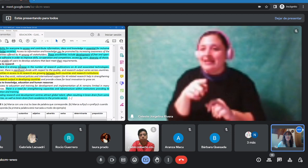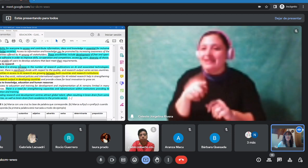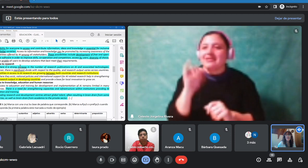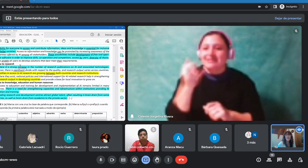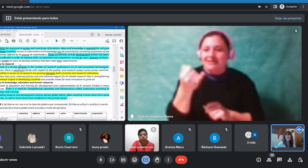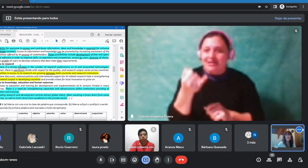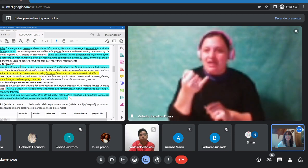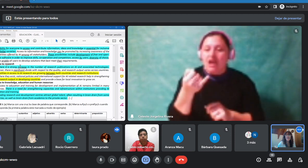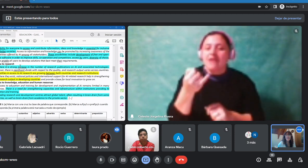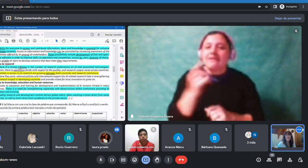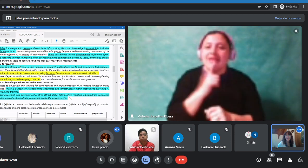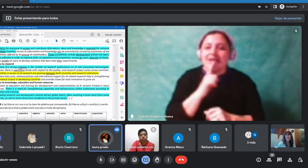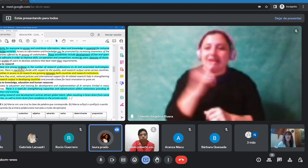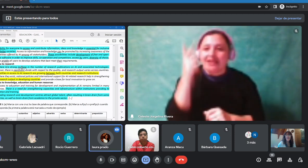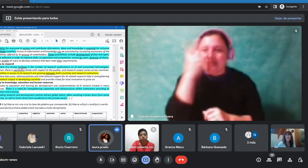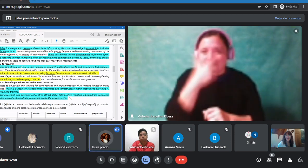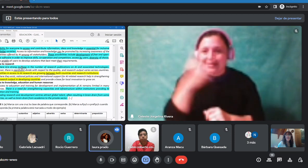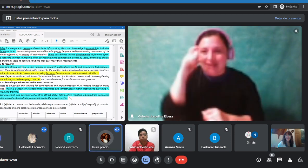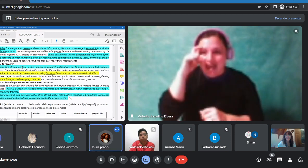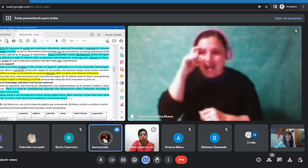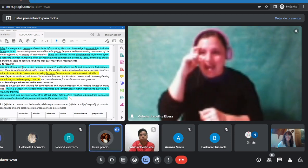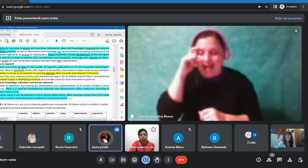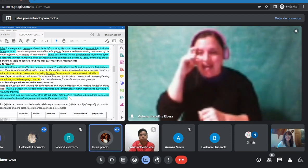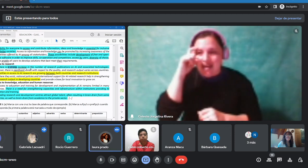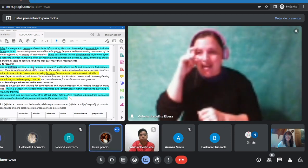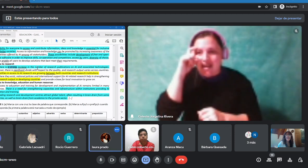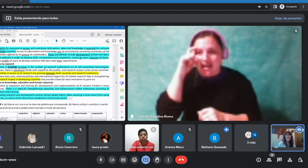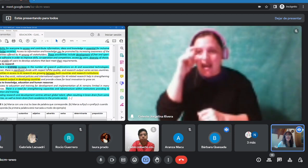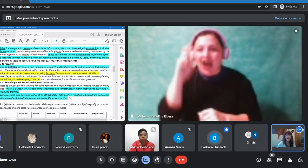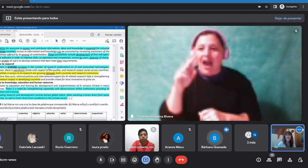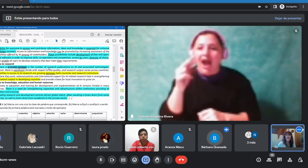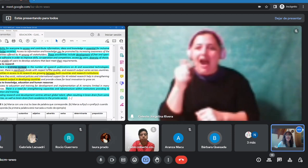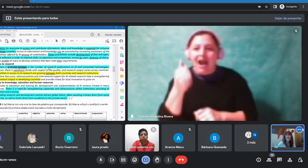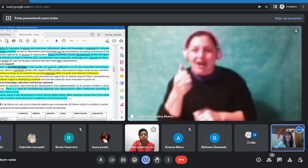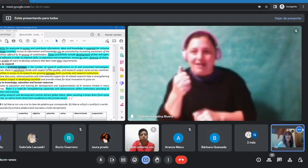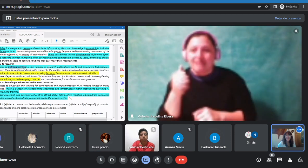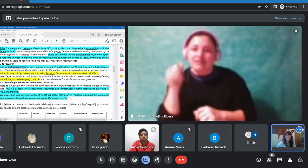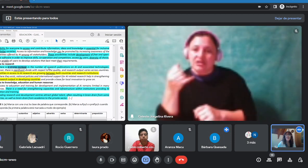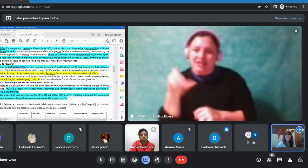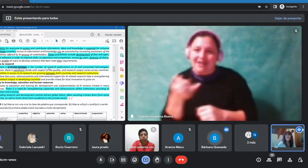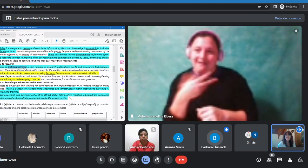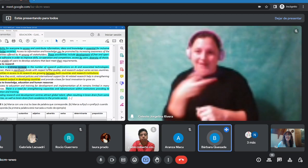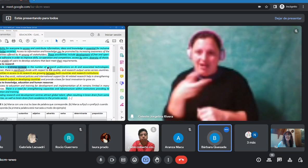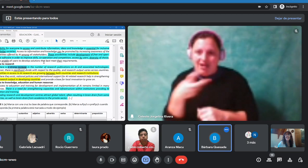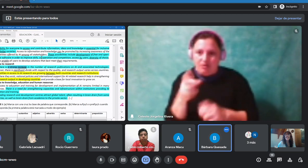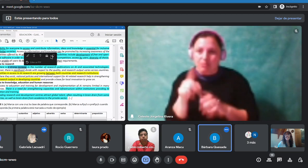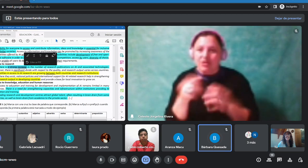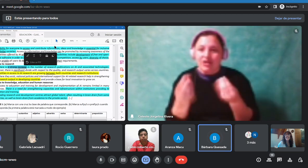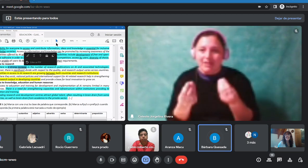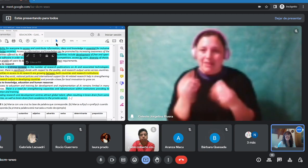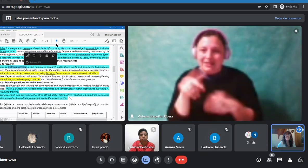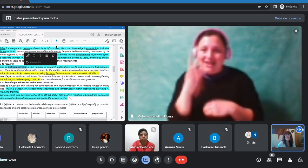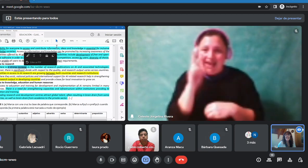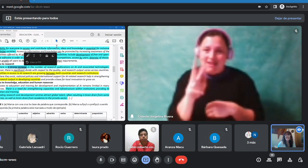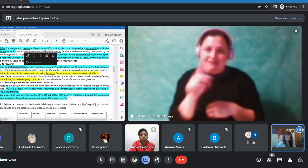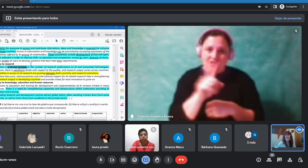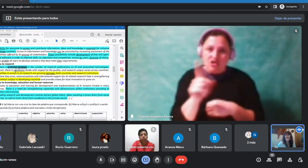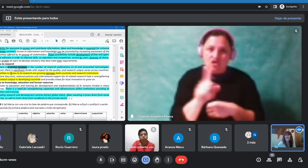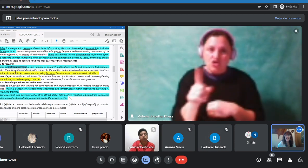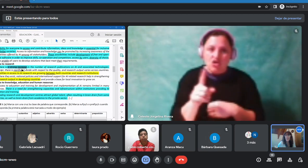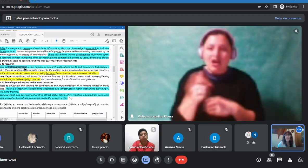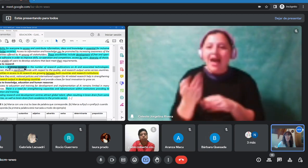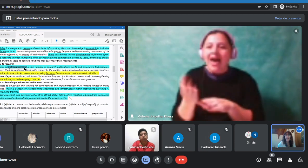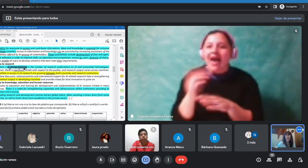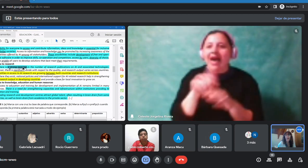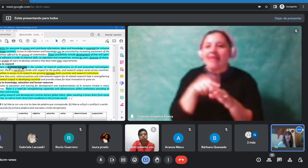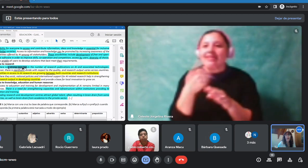¿sí? Ah, yo lo coloqué como verbo. Fíjense. Ver. Yo también. Fíjense que tiene, ¿qué tiene adelante?